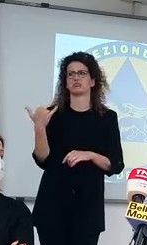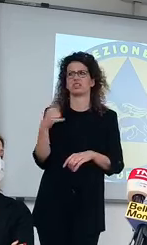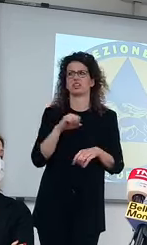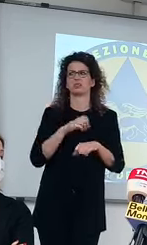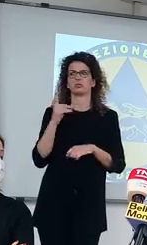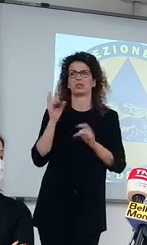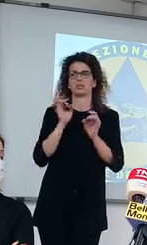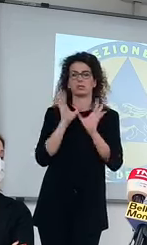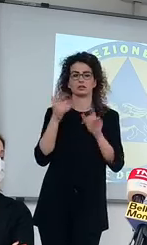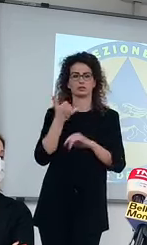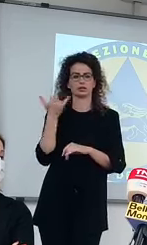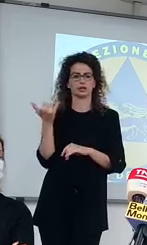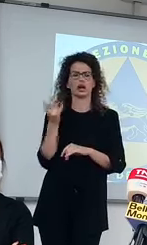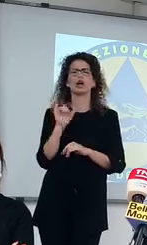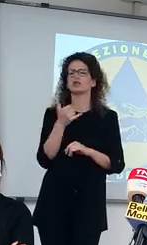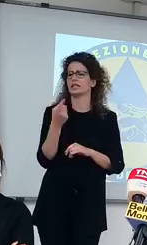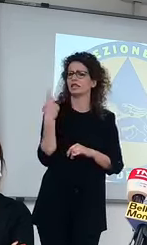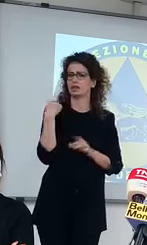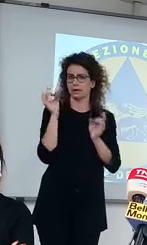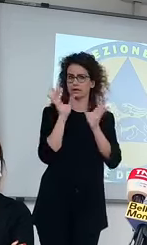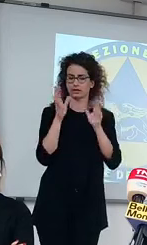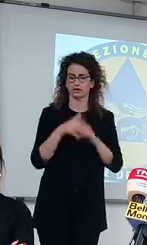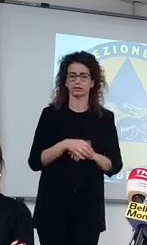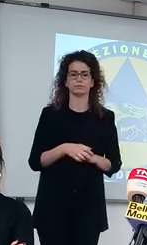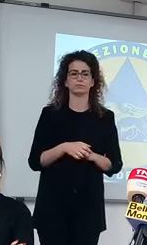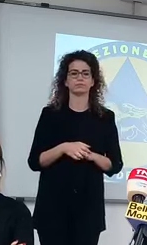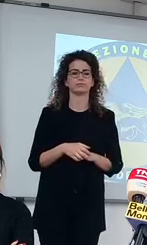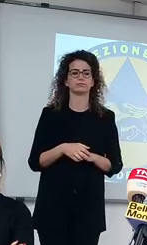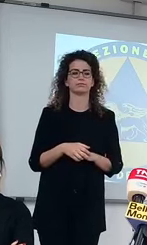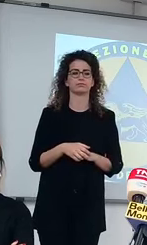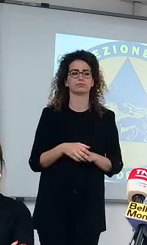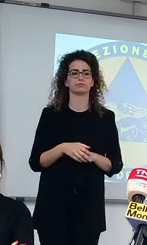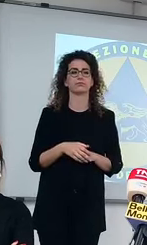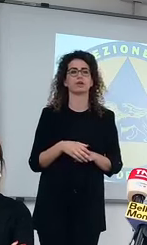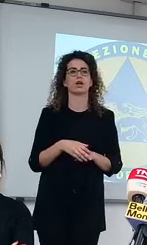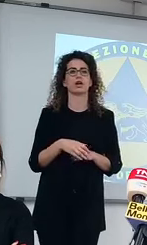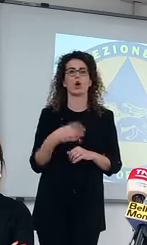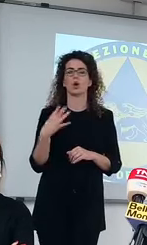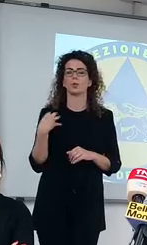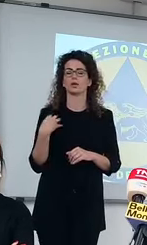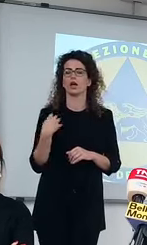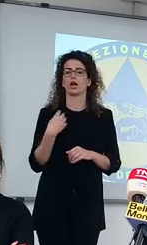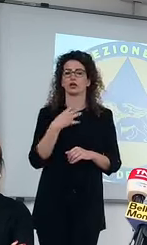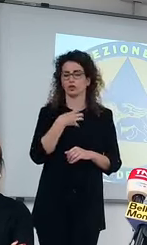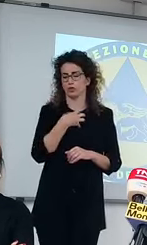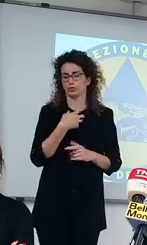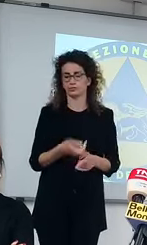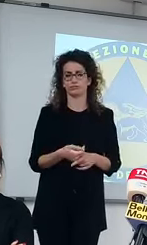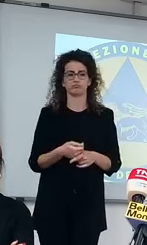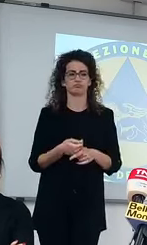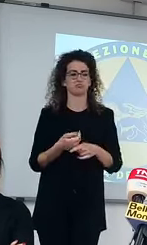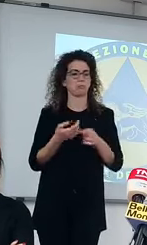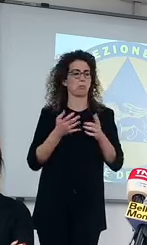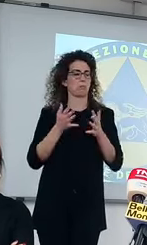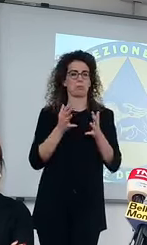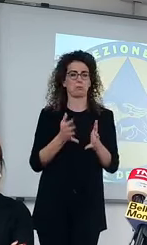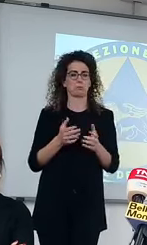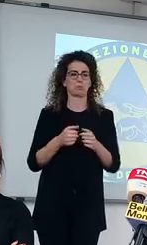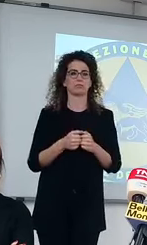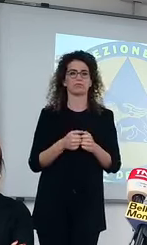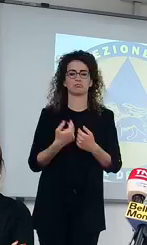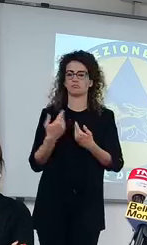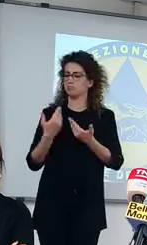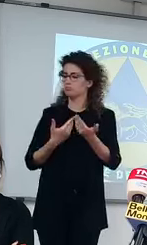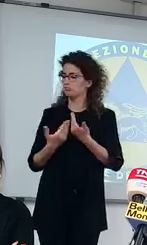domenica mattina, sì, ieri mattina, e fra l'altro il commissario è sempre disponibile, col quale ho un